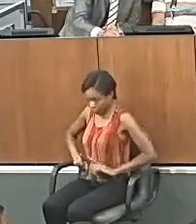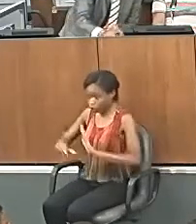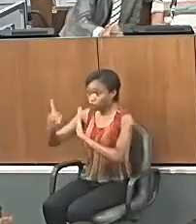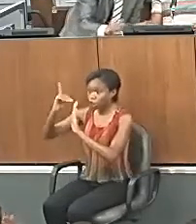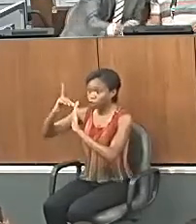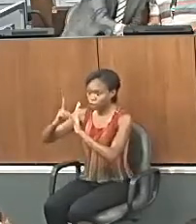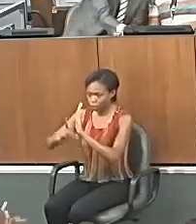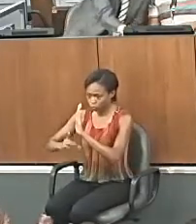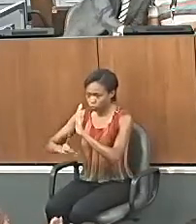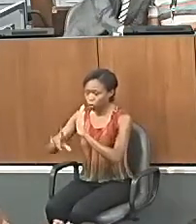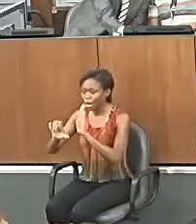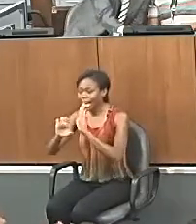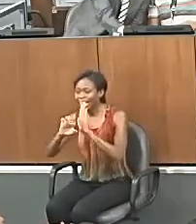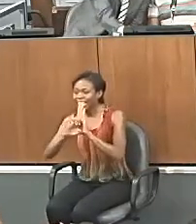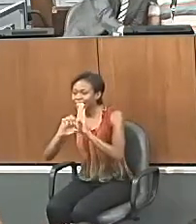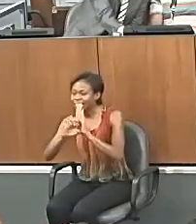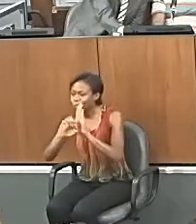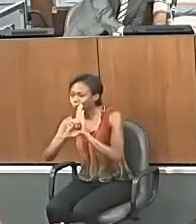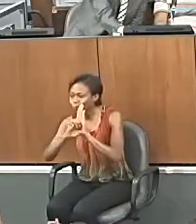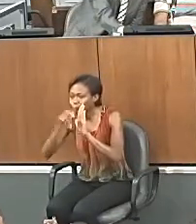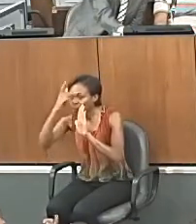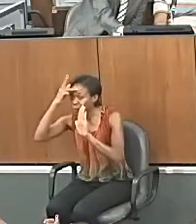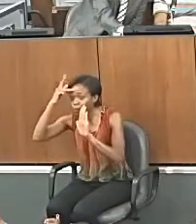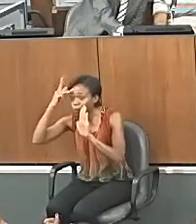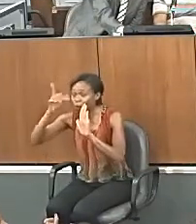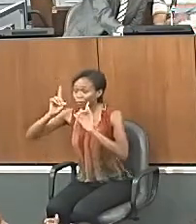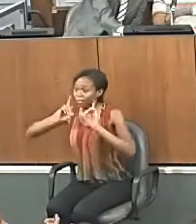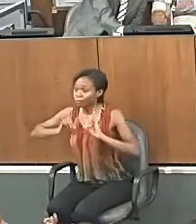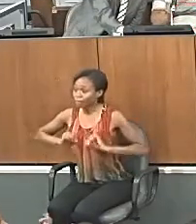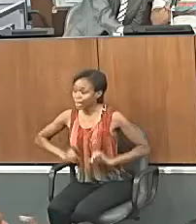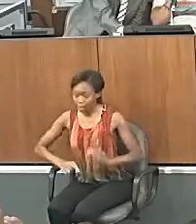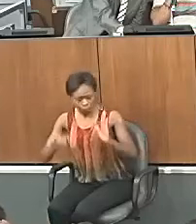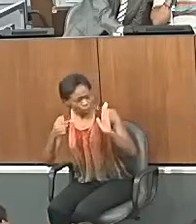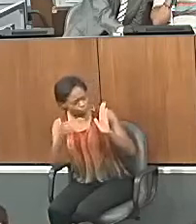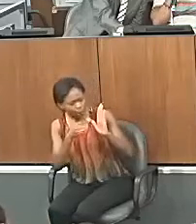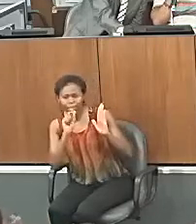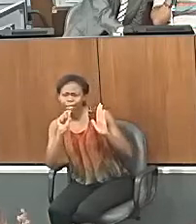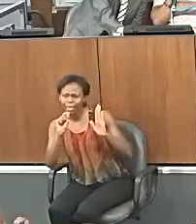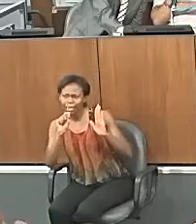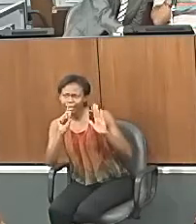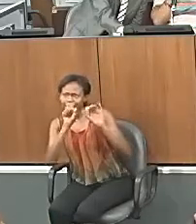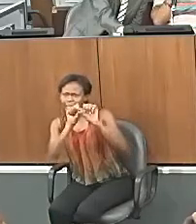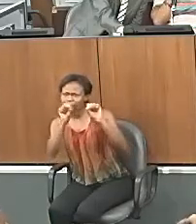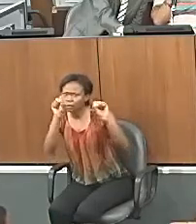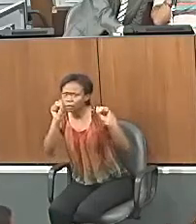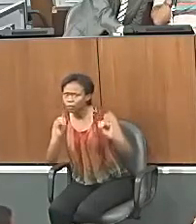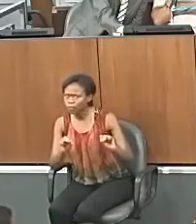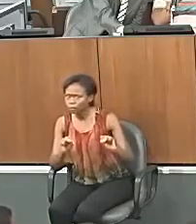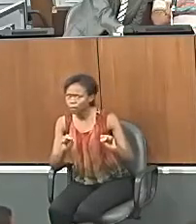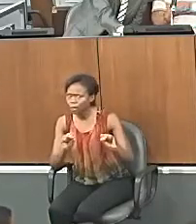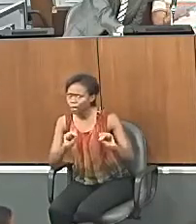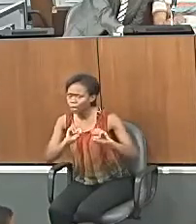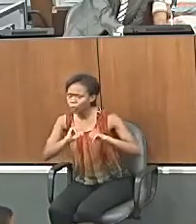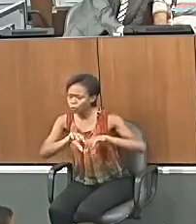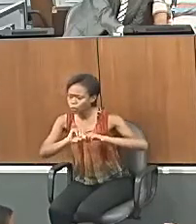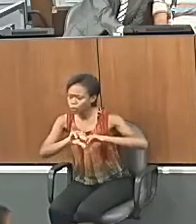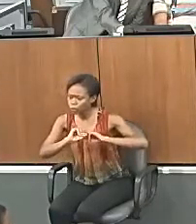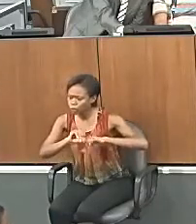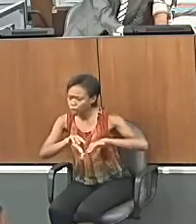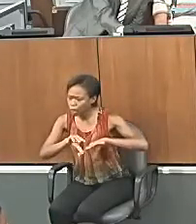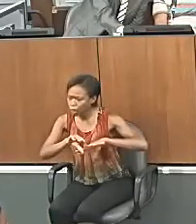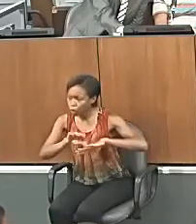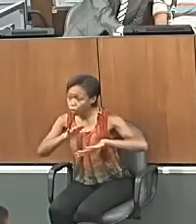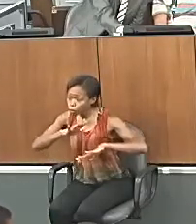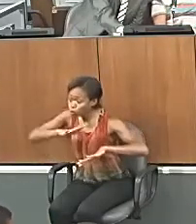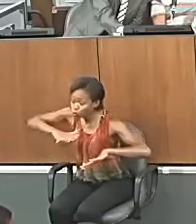e o estatuto da pessoa com deficiência guru um sistema educacional inclusivo em todos os níveis